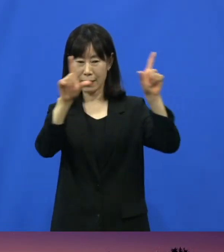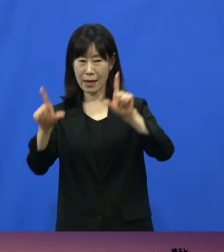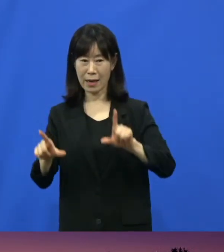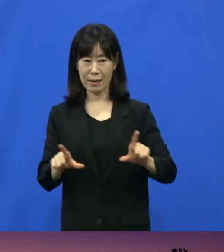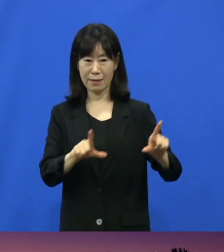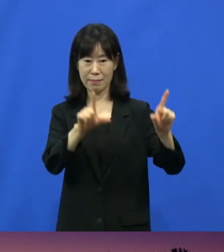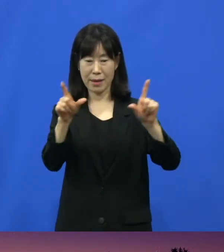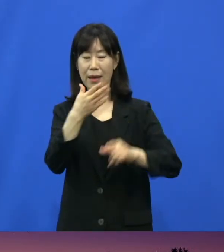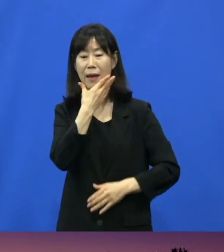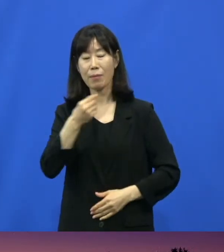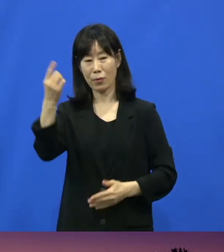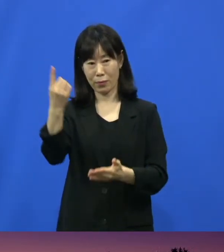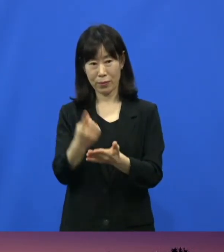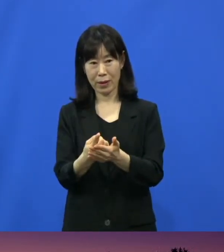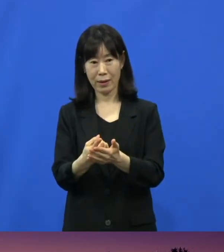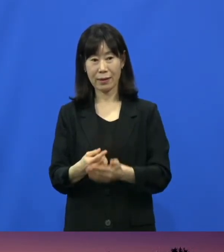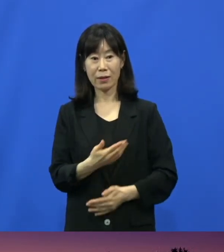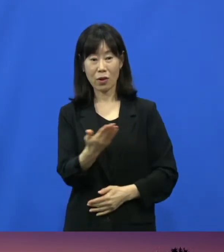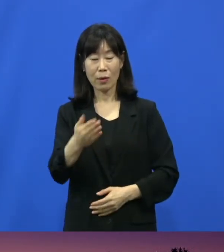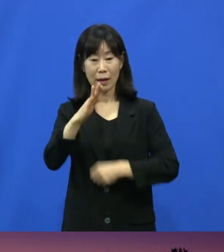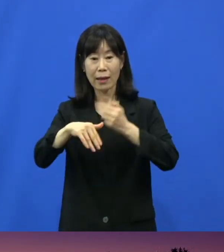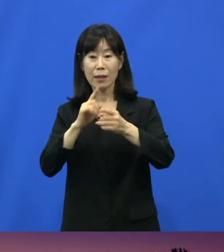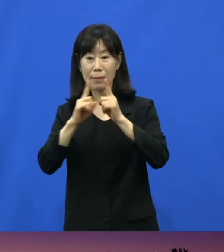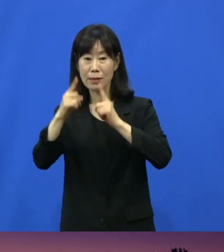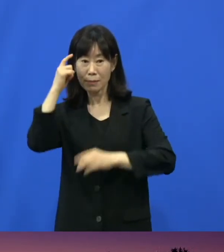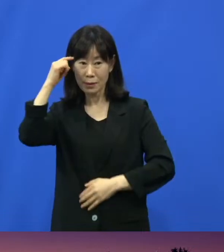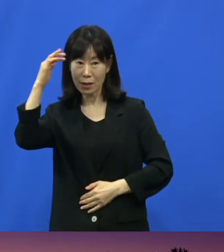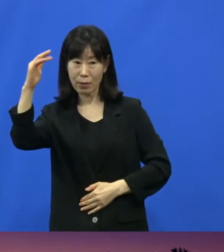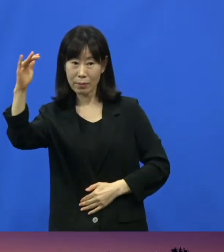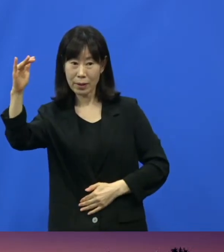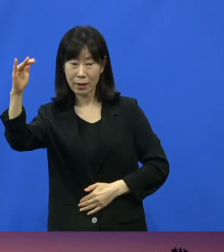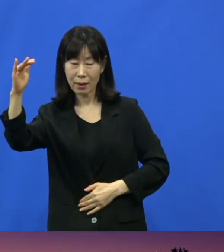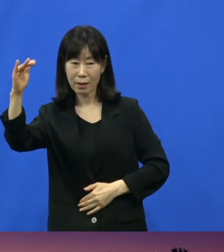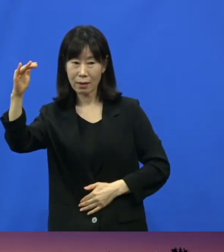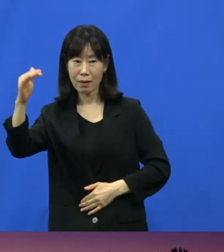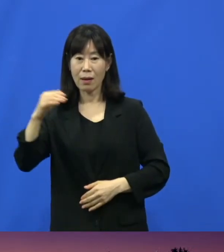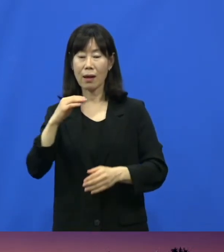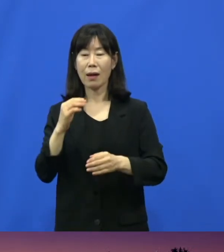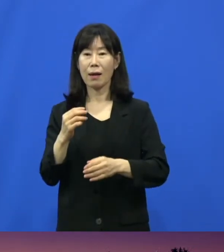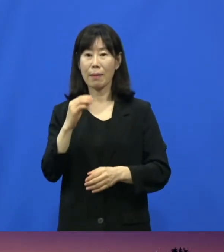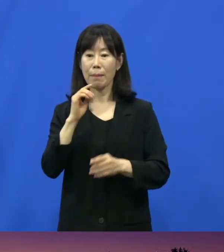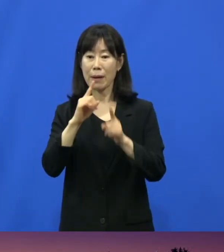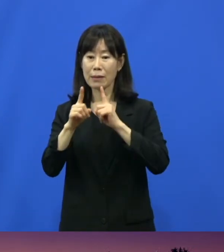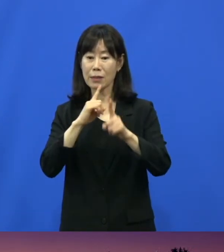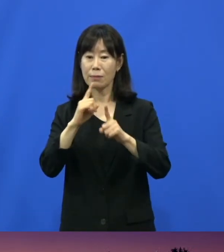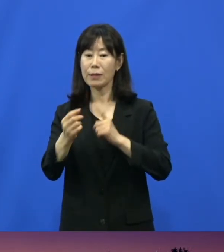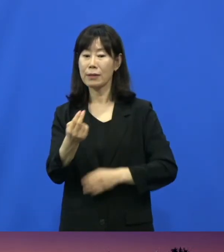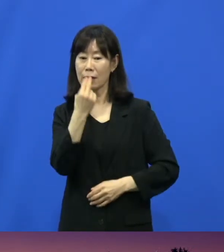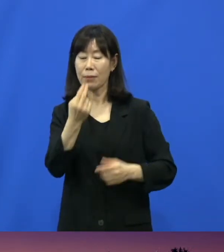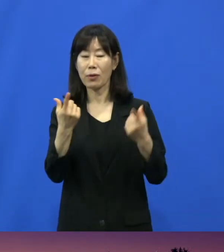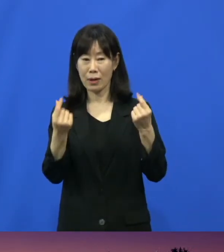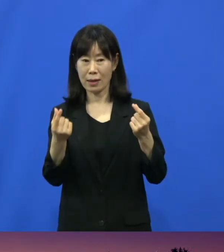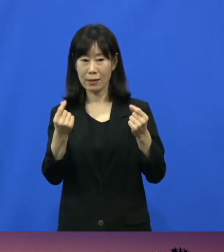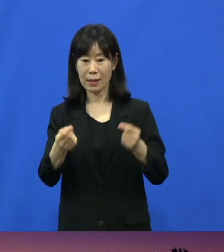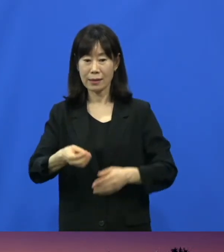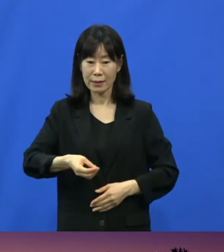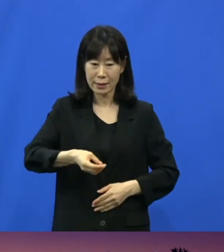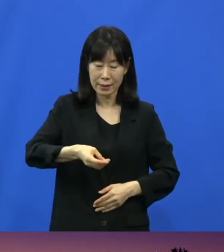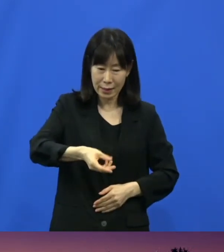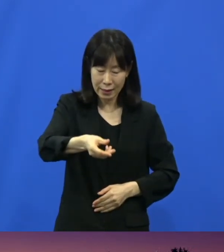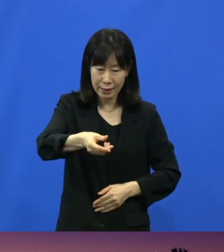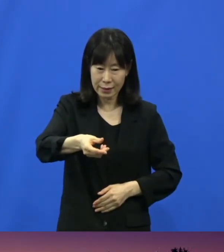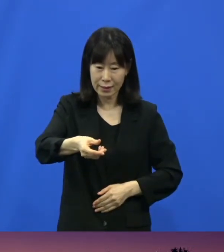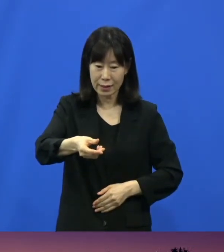여러분 하나님의 말씀을 얼마나 사모합니까? 말씀은 생명이에요. 씨앗이 땅에 심겨지면 나무가 자라고 수많은 열매가 맺히는 거예요. 한 알의